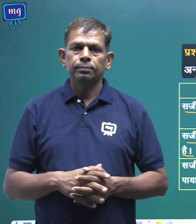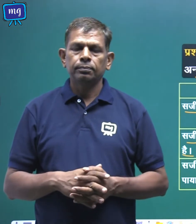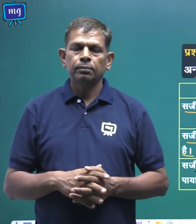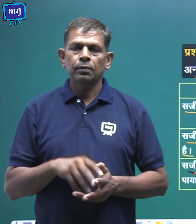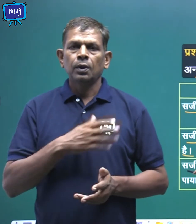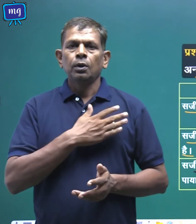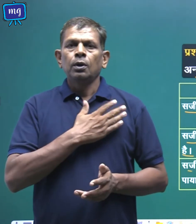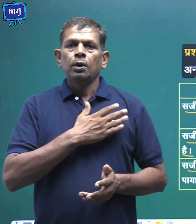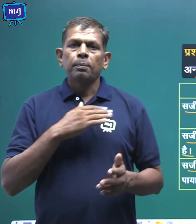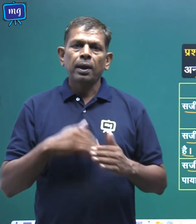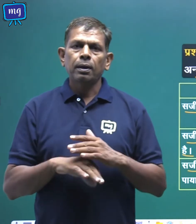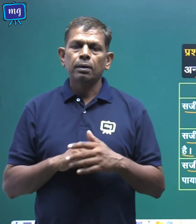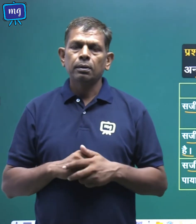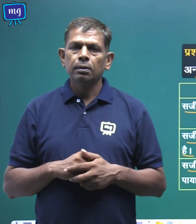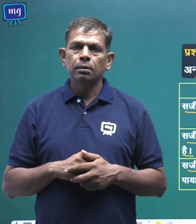सजीव में